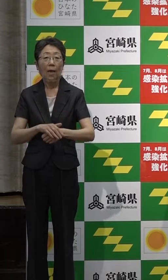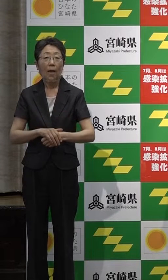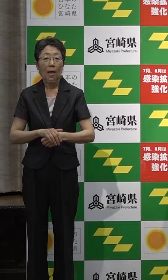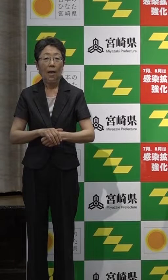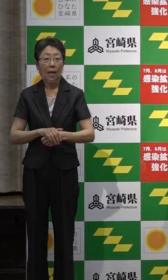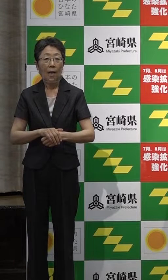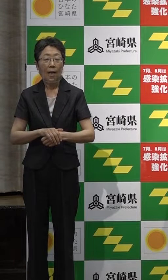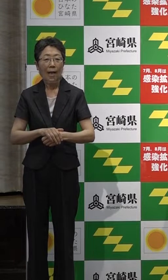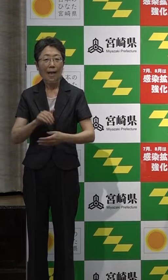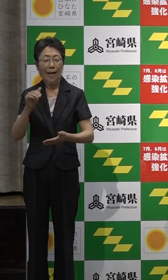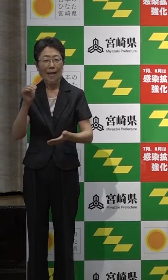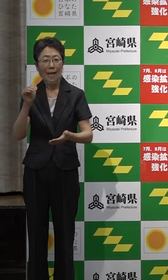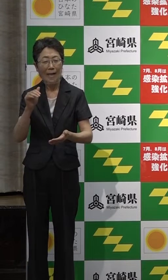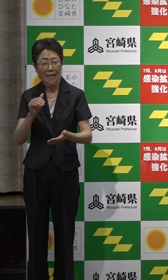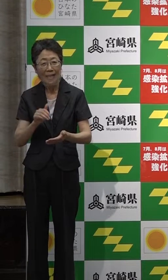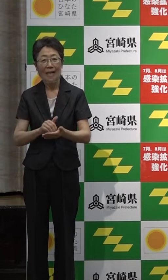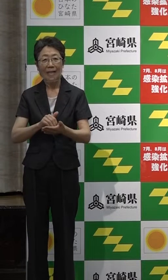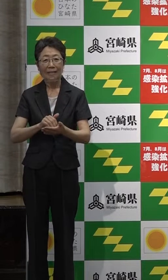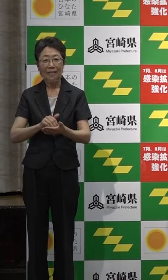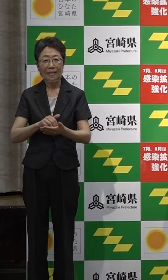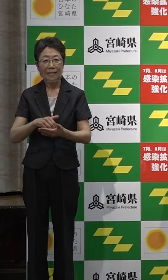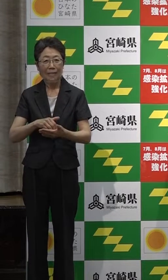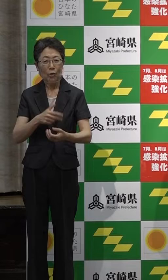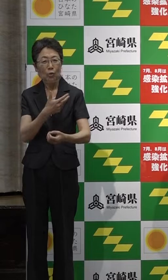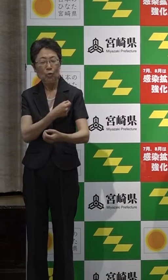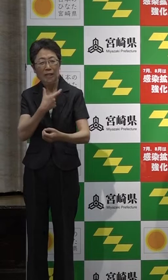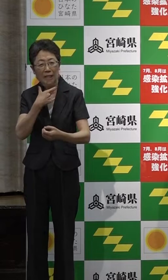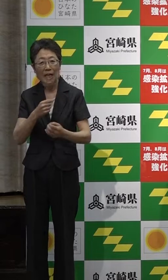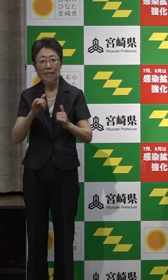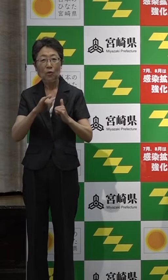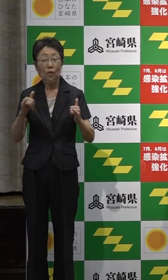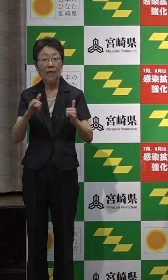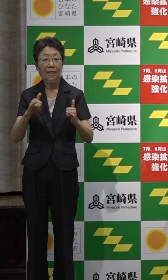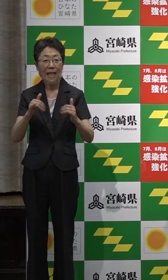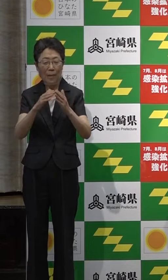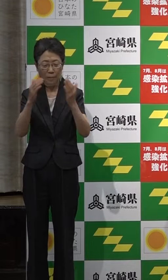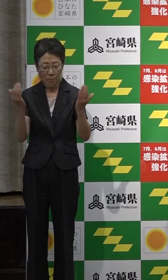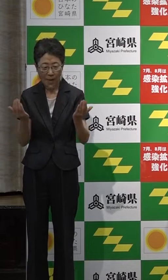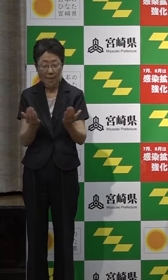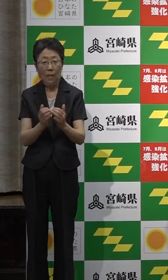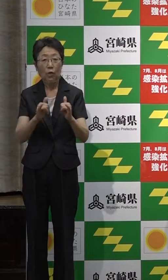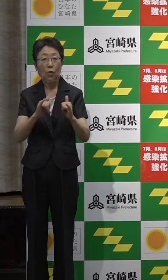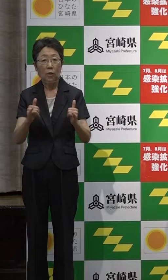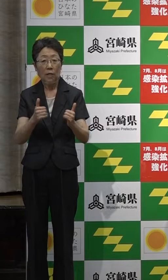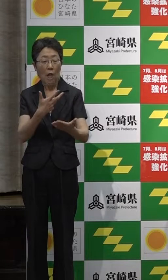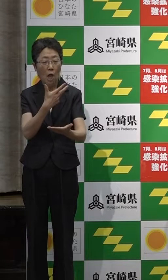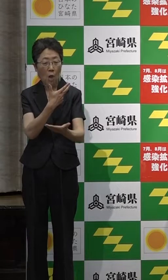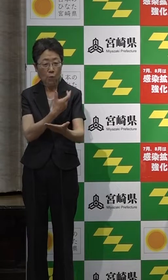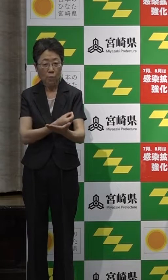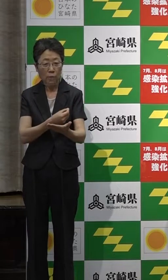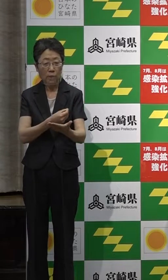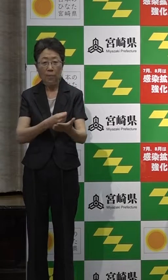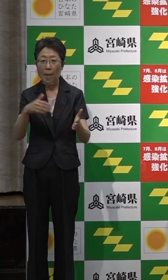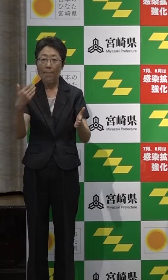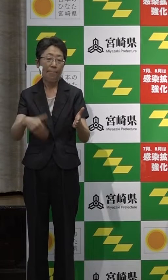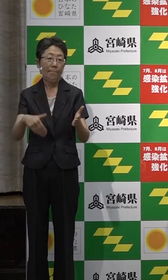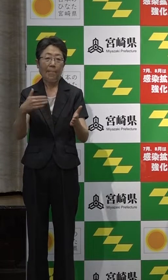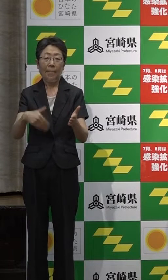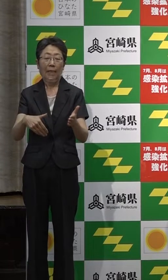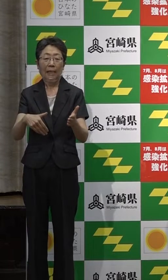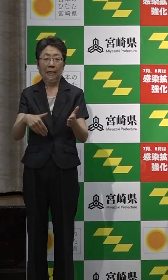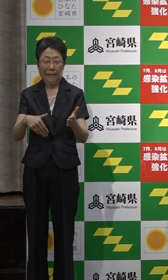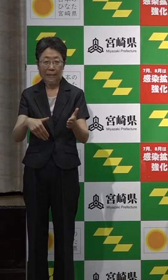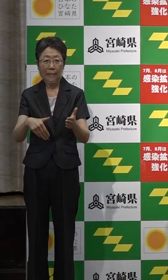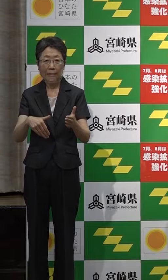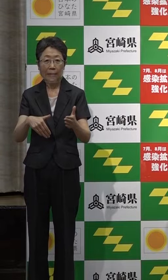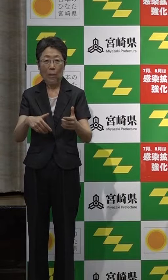関心を希望する方が全て全員が今打ち終えておられる状況ではありません。大規